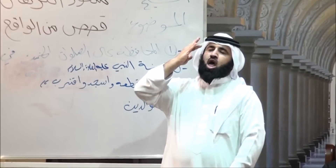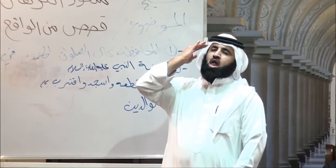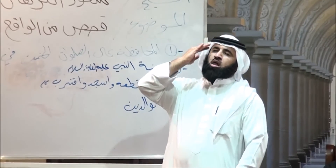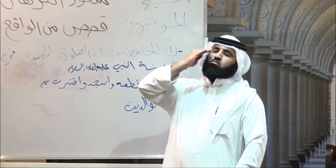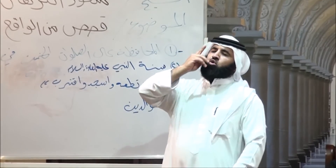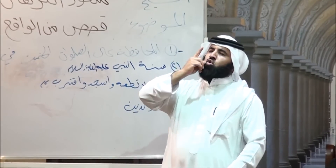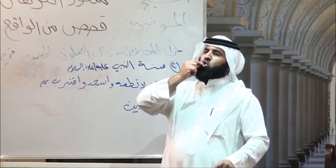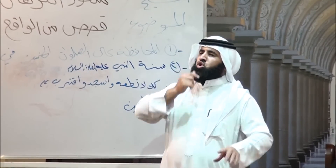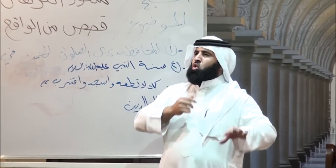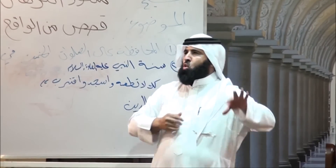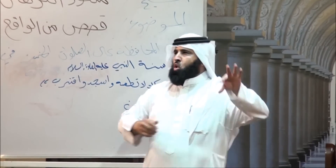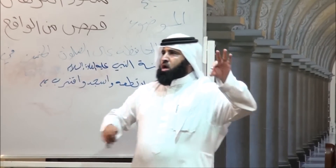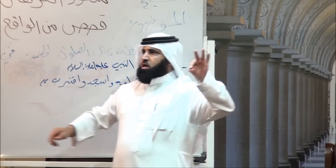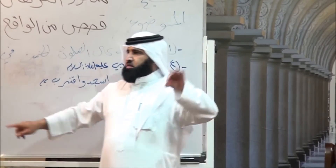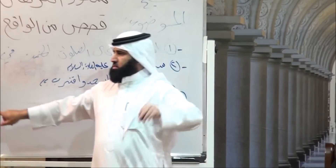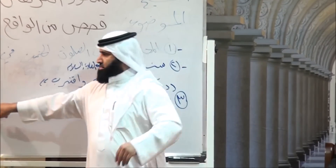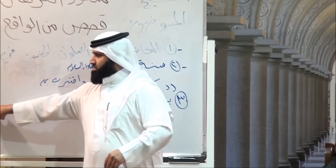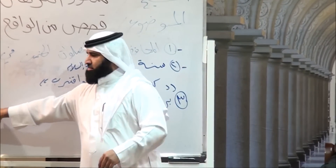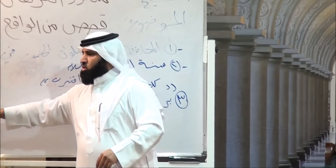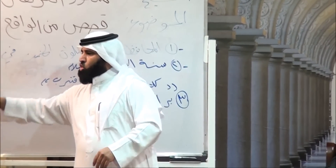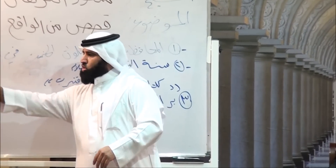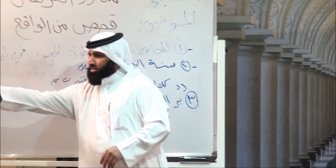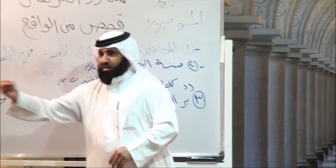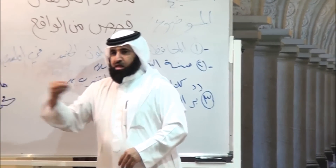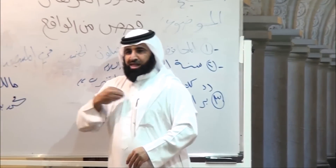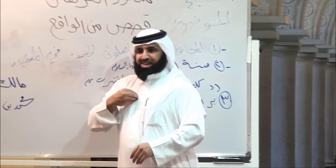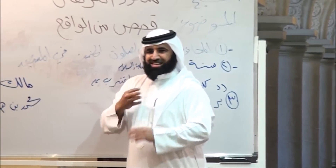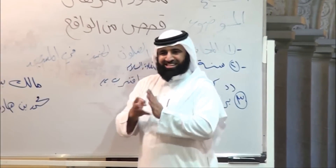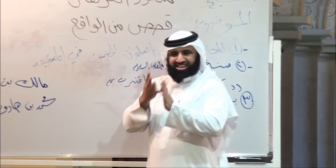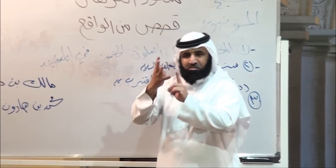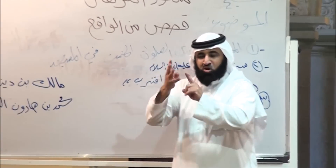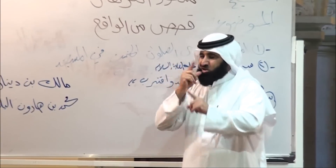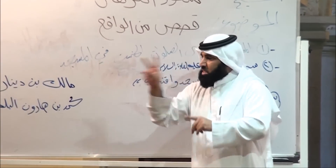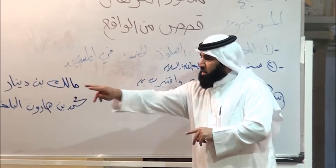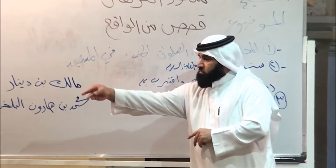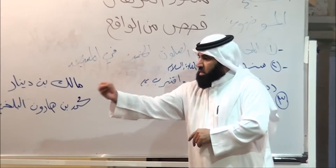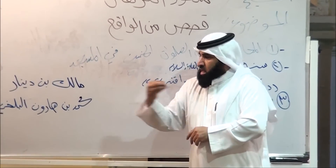أن الرجل الذي كان يراه في المنام يقول له